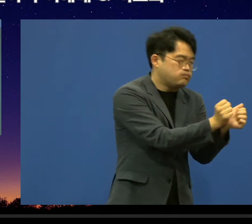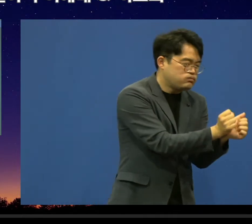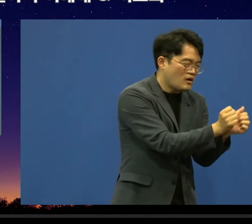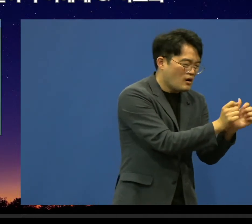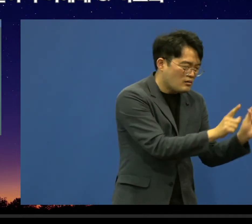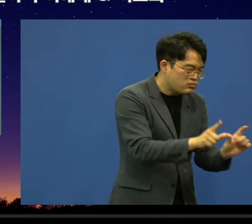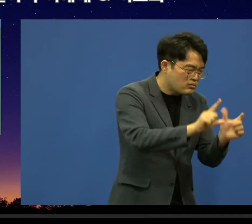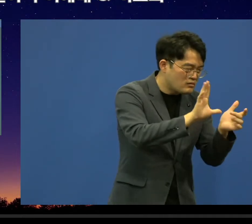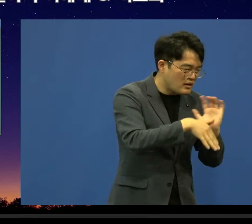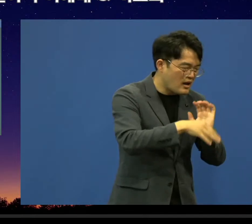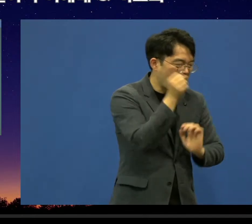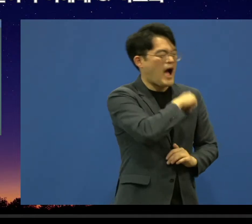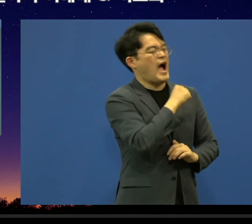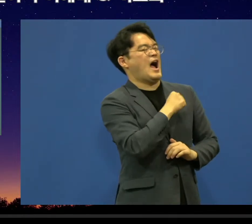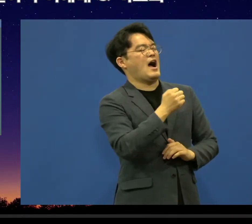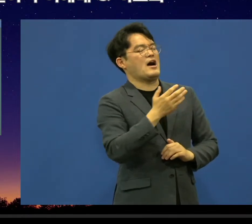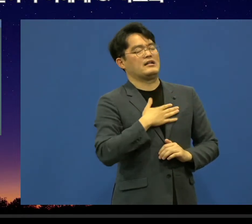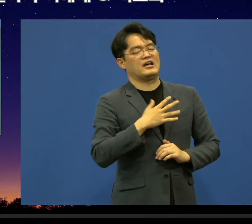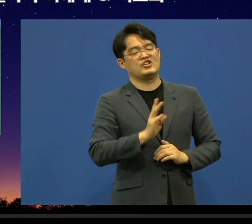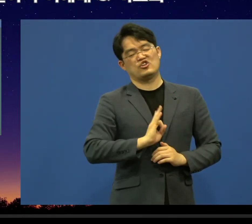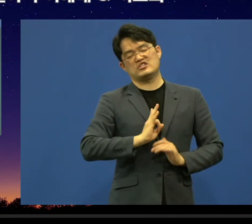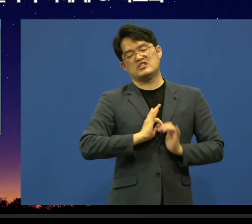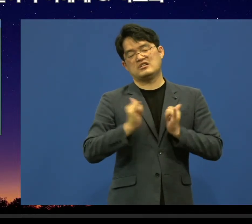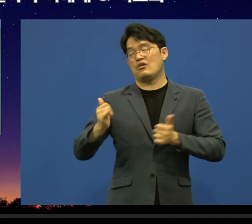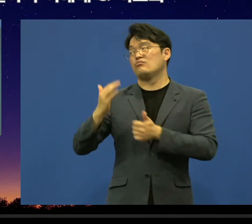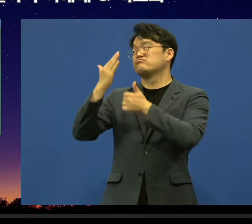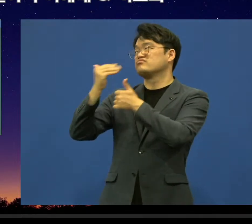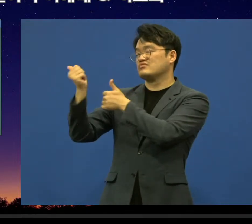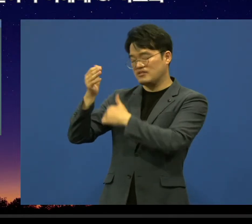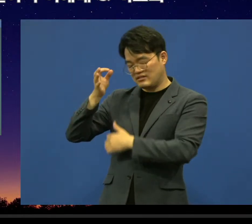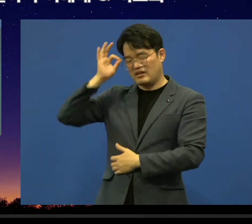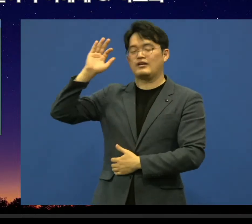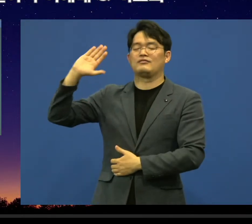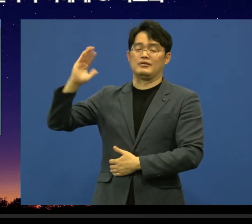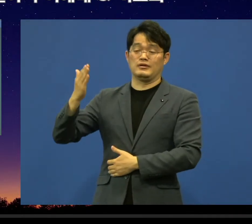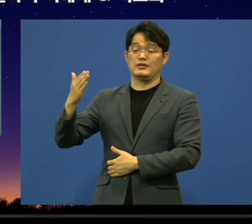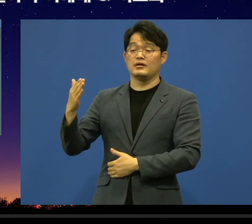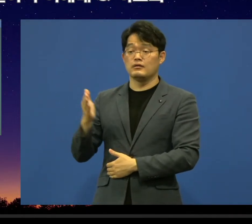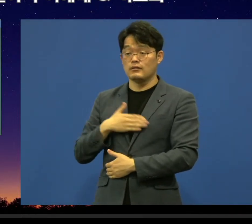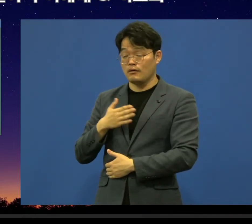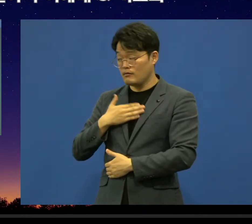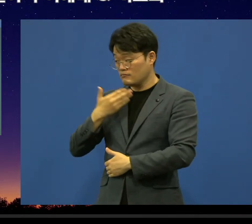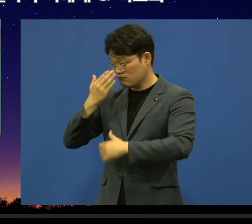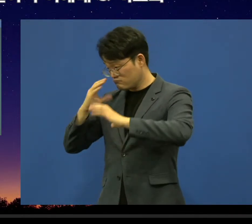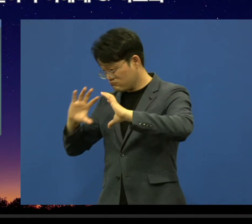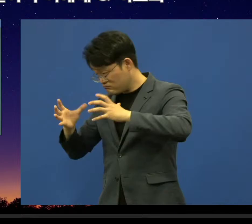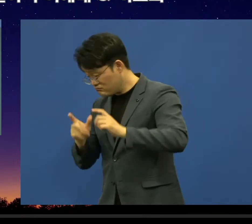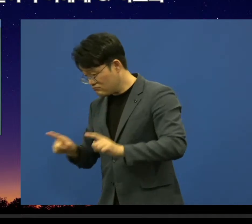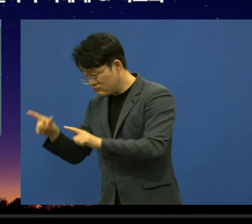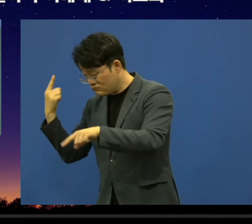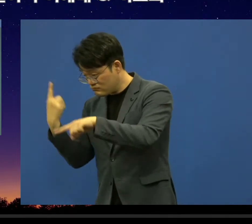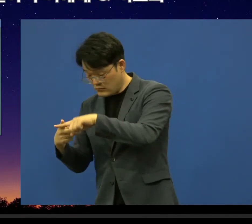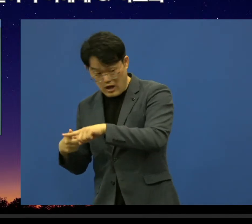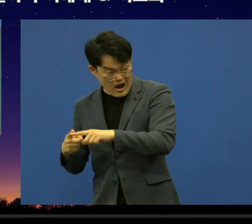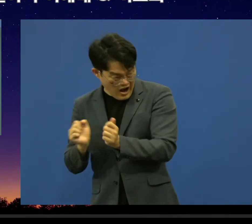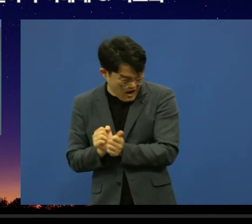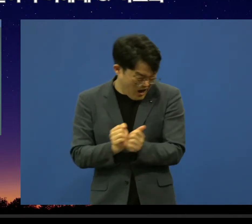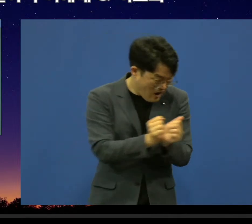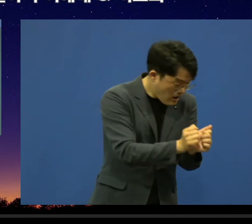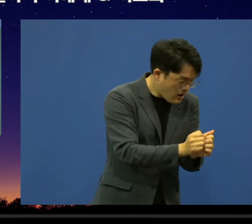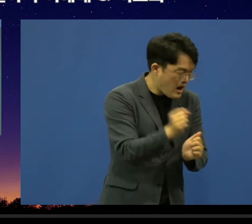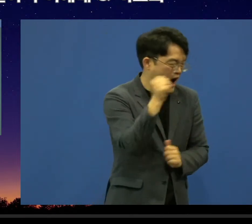되었어요. 이것 때문에 라는, 때가 바벨론까지 포로로 끌려가니까 알게 된 거예요.